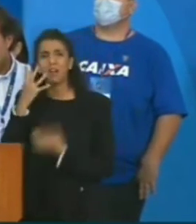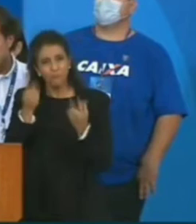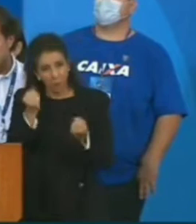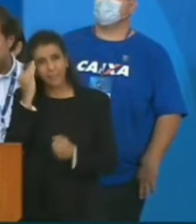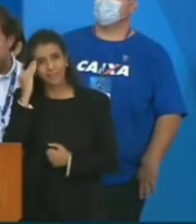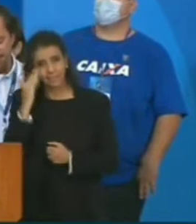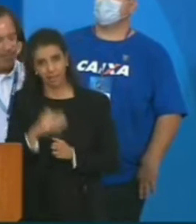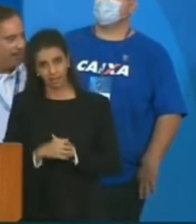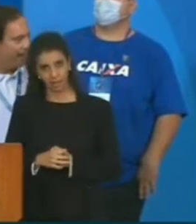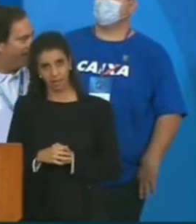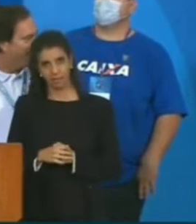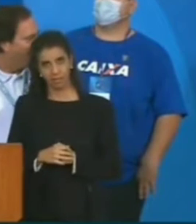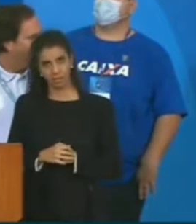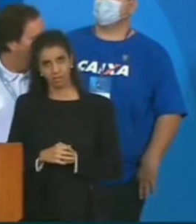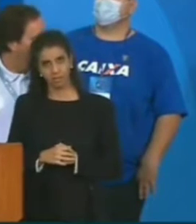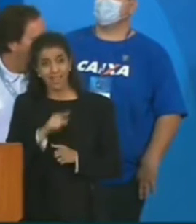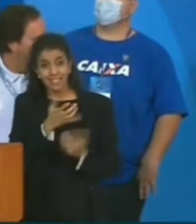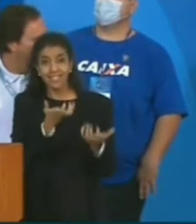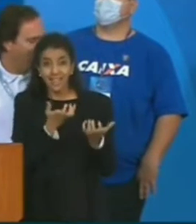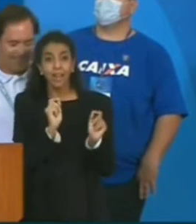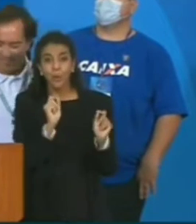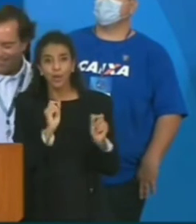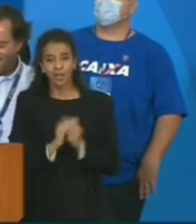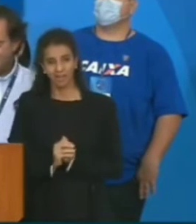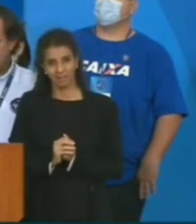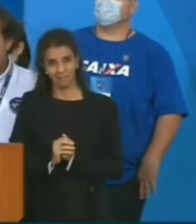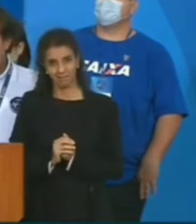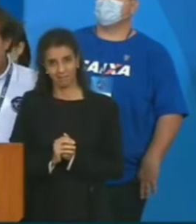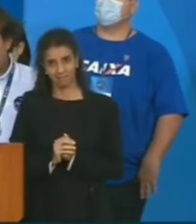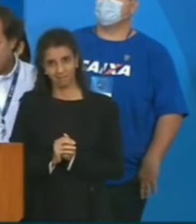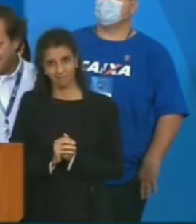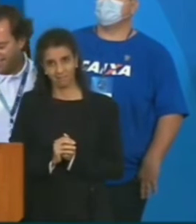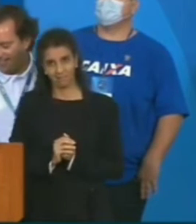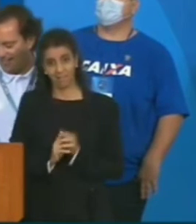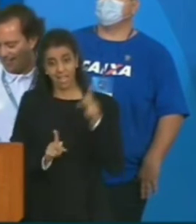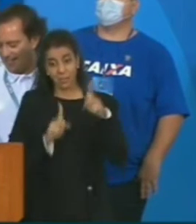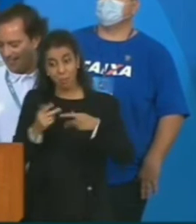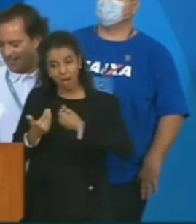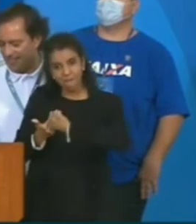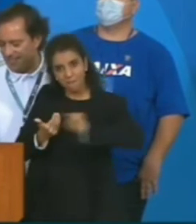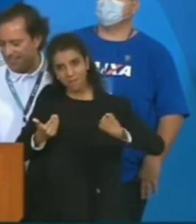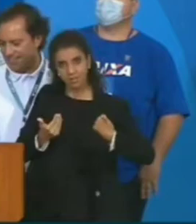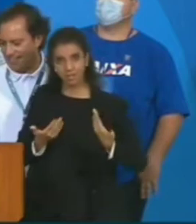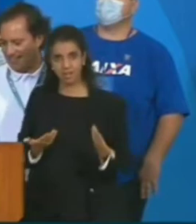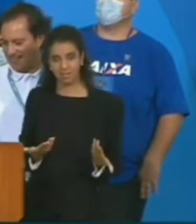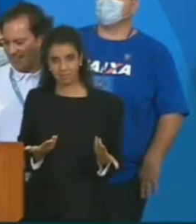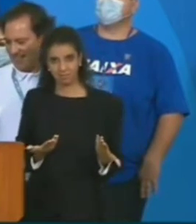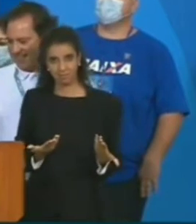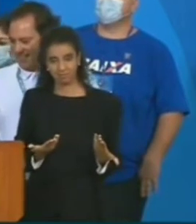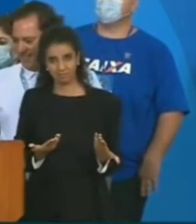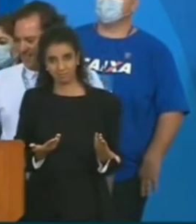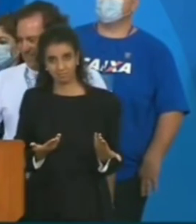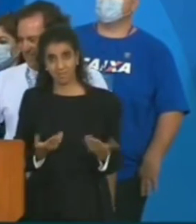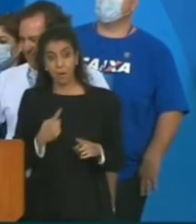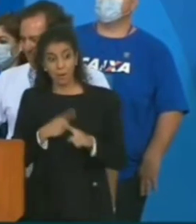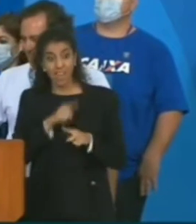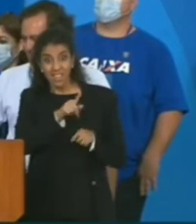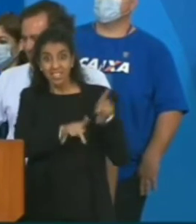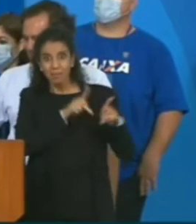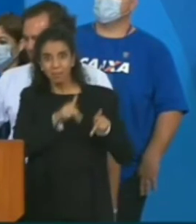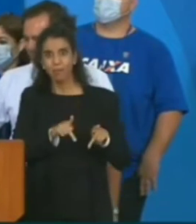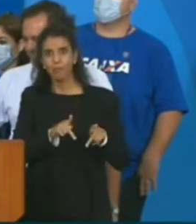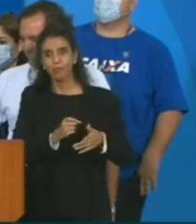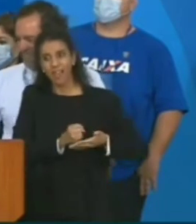entender que é isso que eles querem, tirarem esse povo, porque são esse povo é que é a força